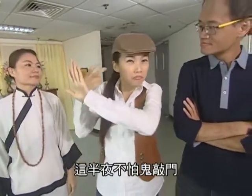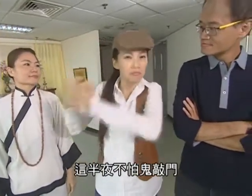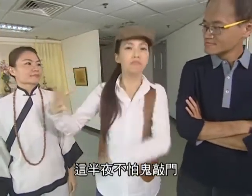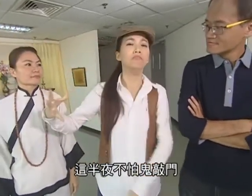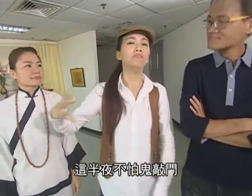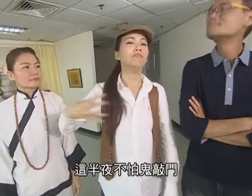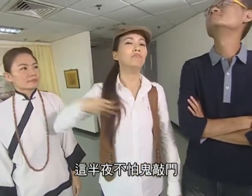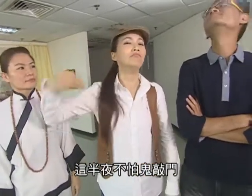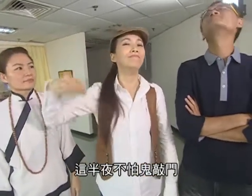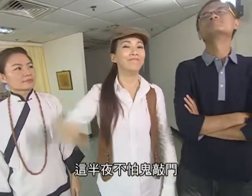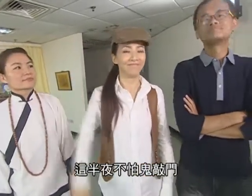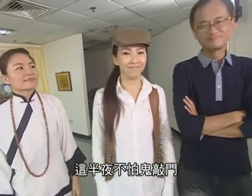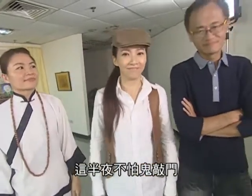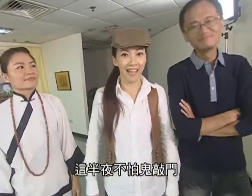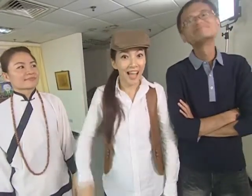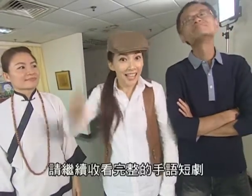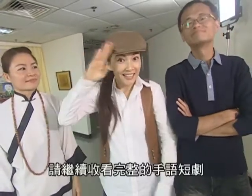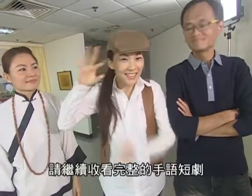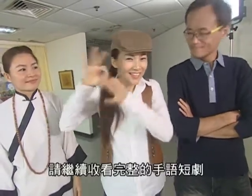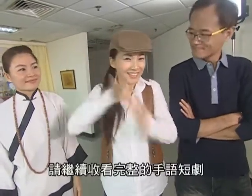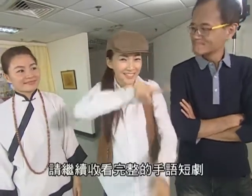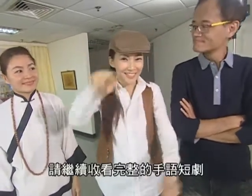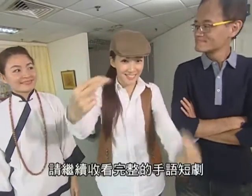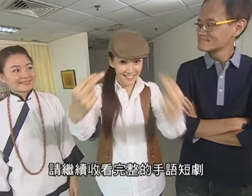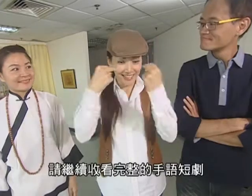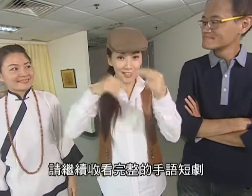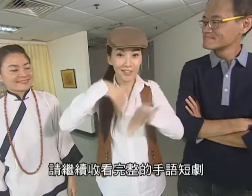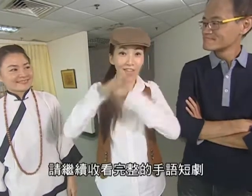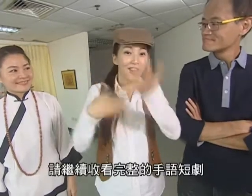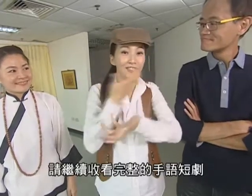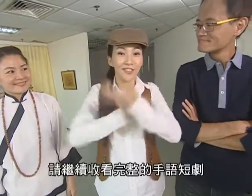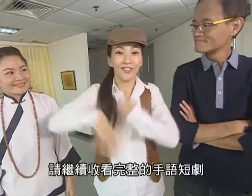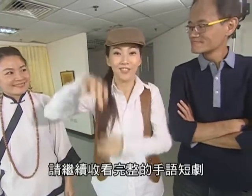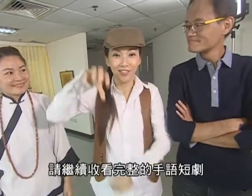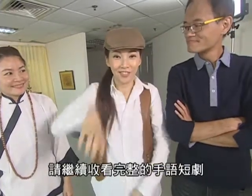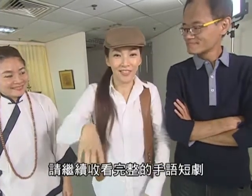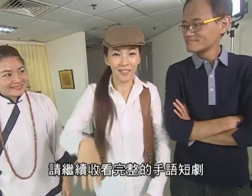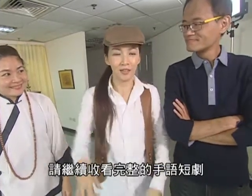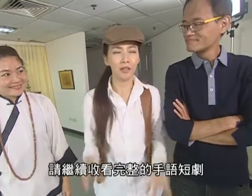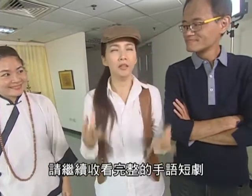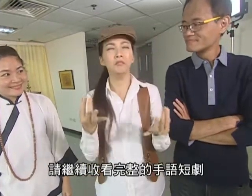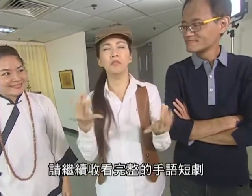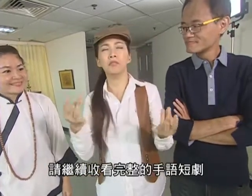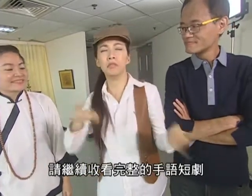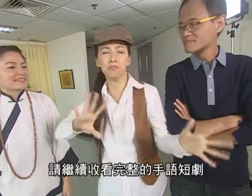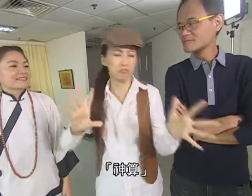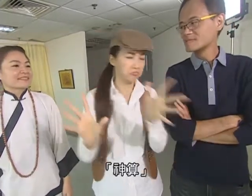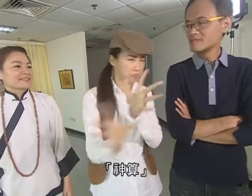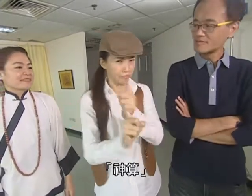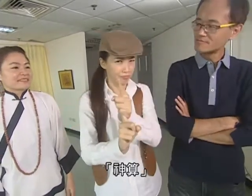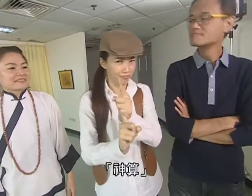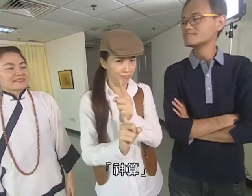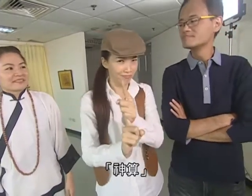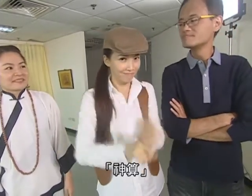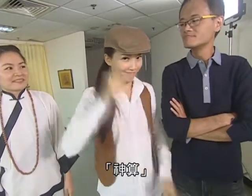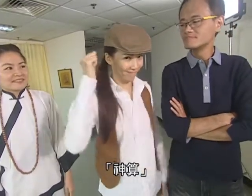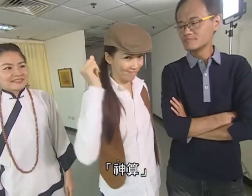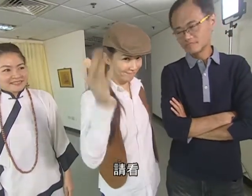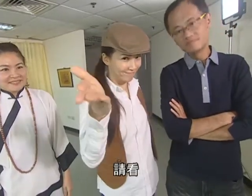门。请继续收看完整的手语短句《神算》，请